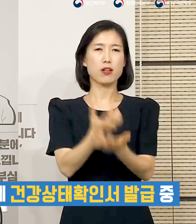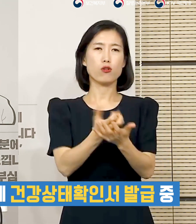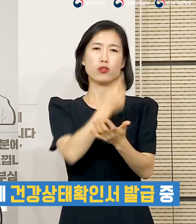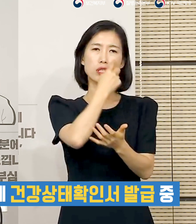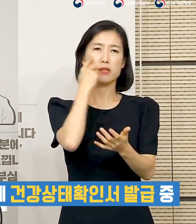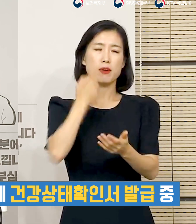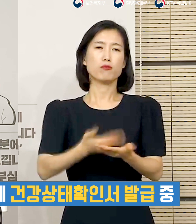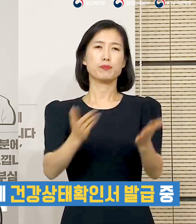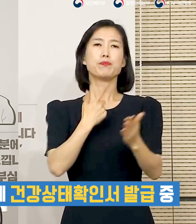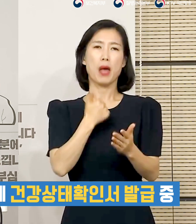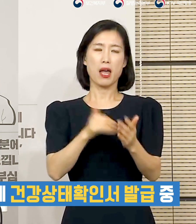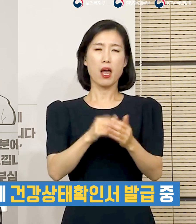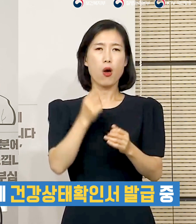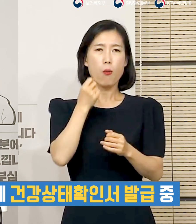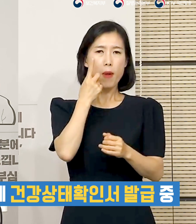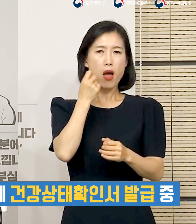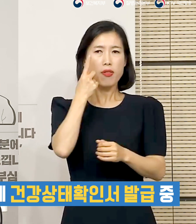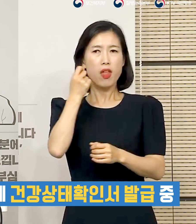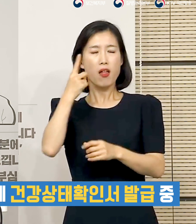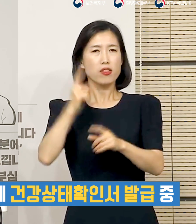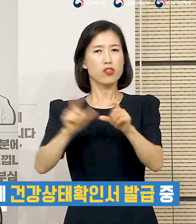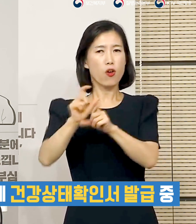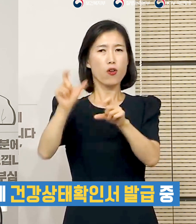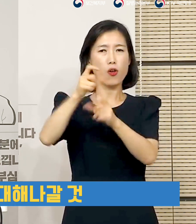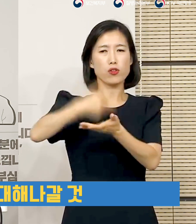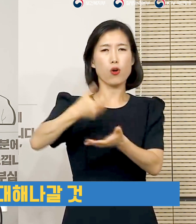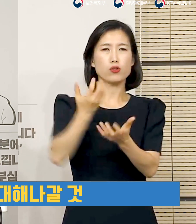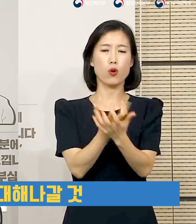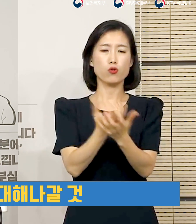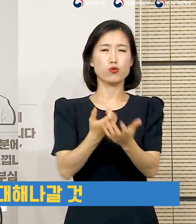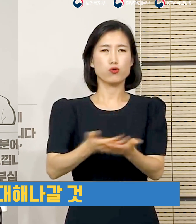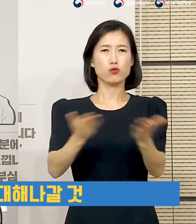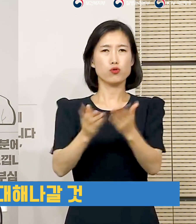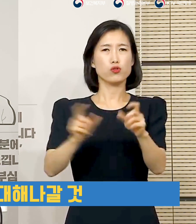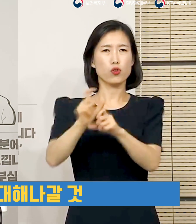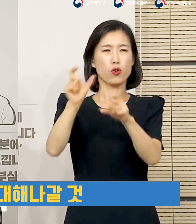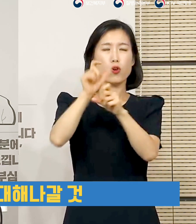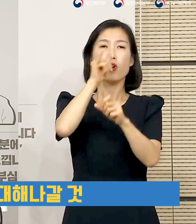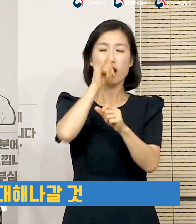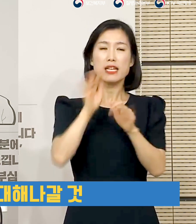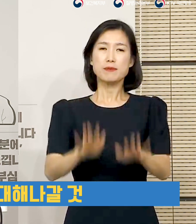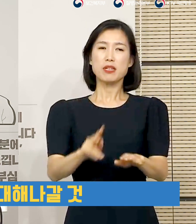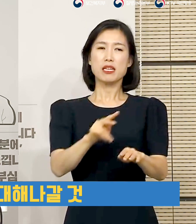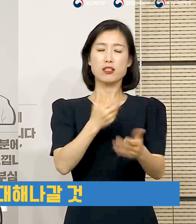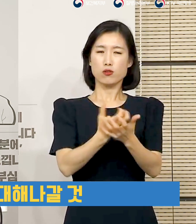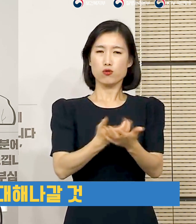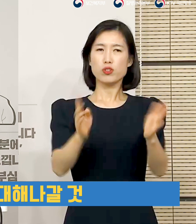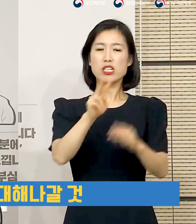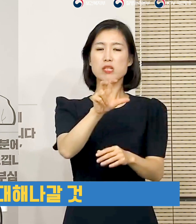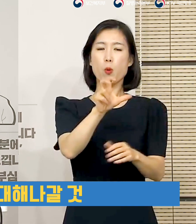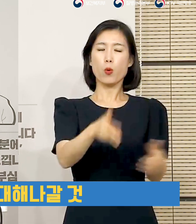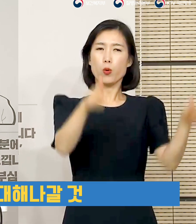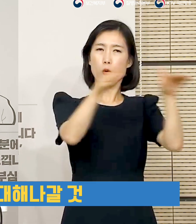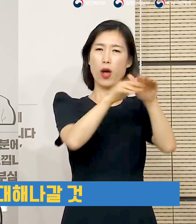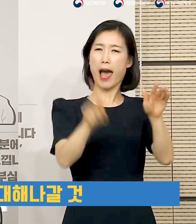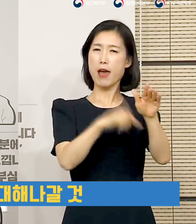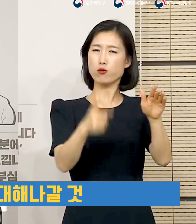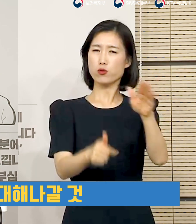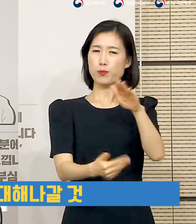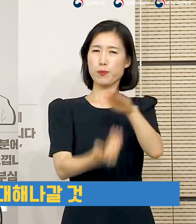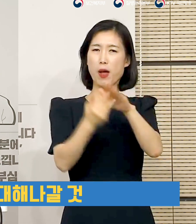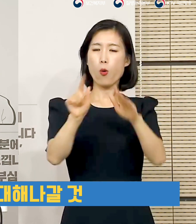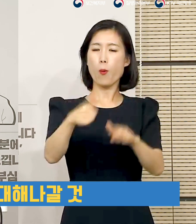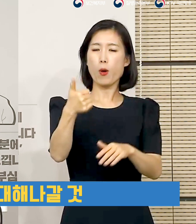발급하여 월 발급 건수가 계속 증가하고 있는 중입니다. 현재 25개 기관에서 하루 최대 550건을